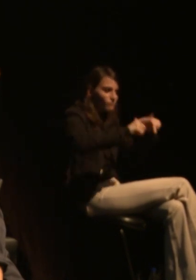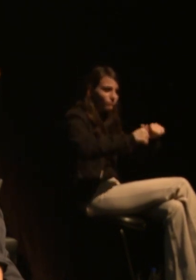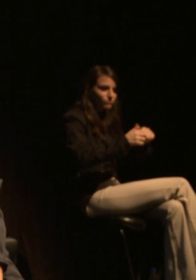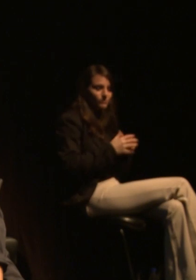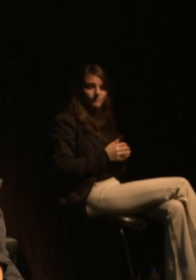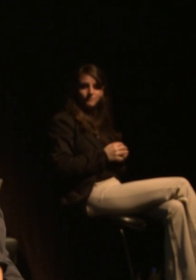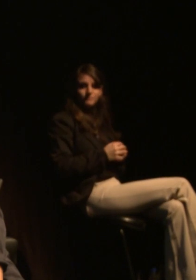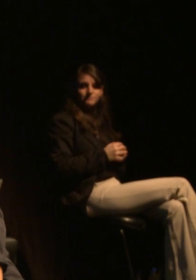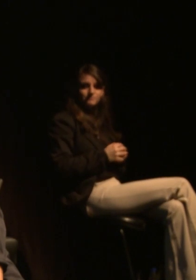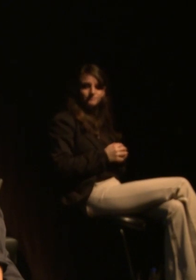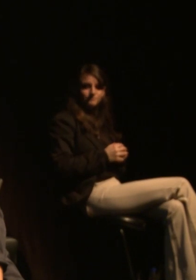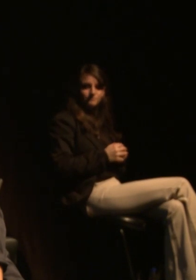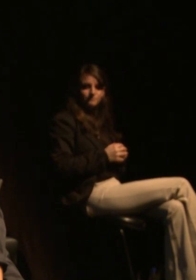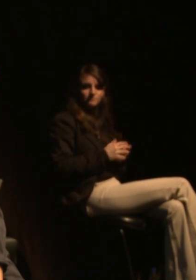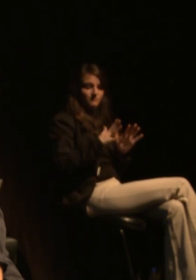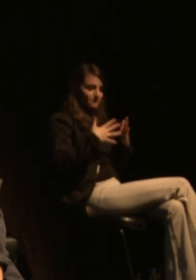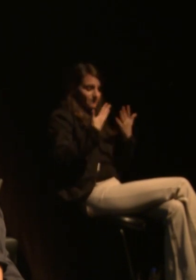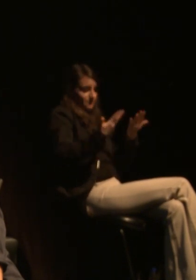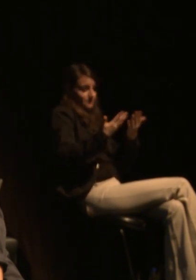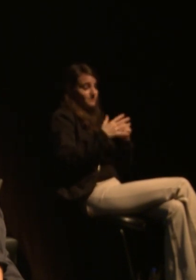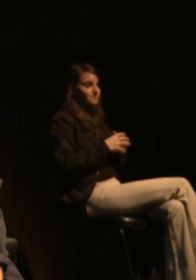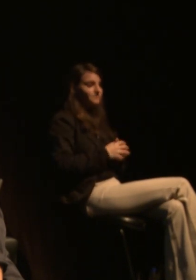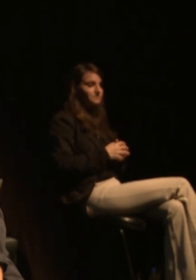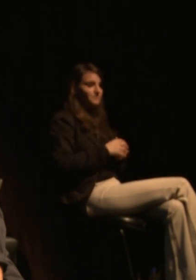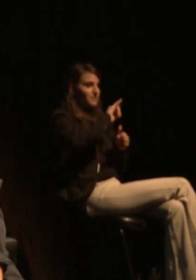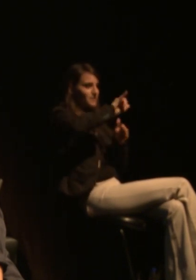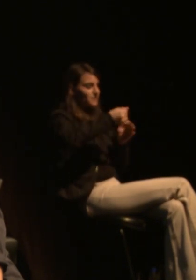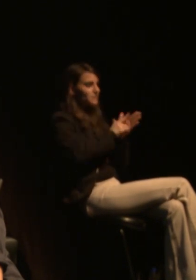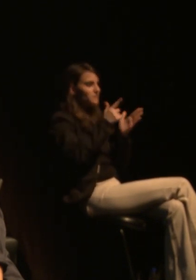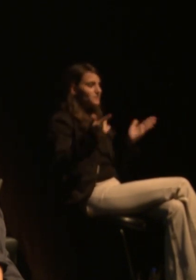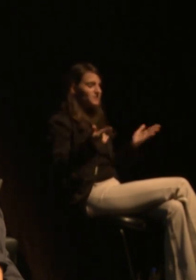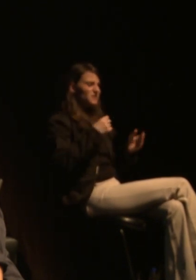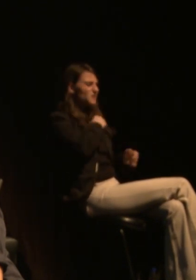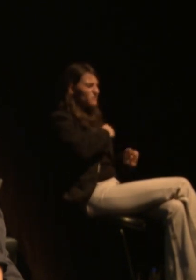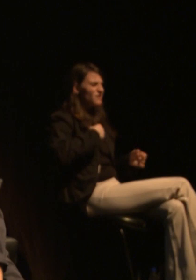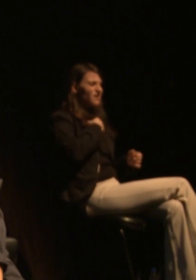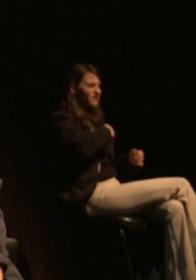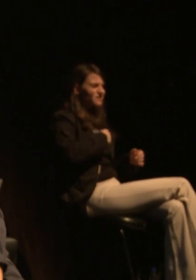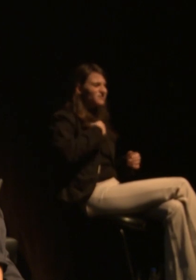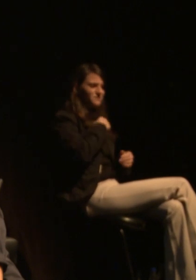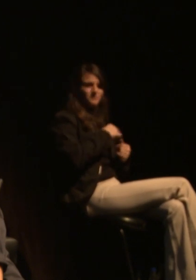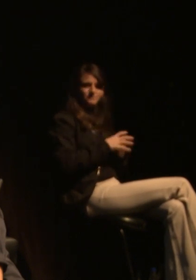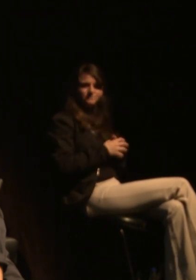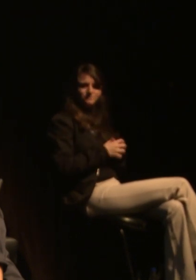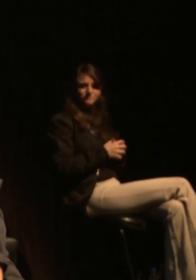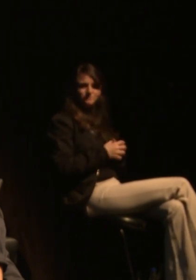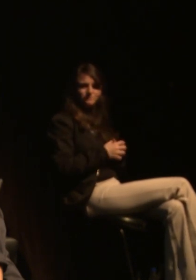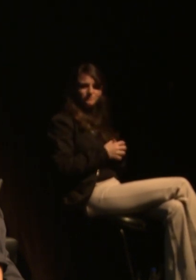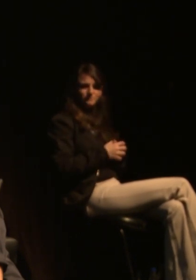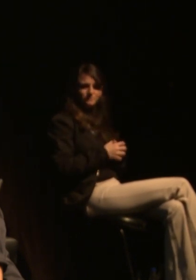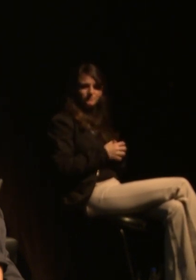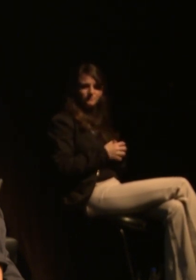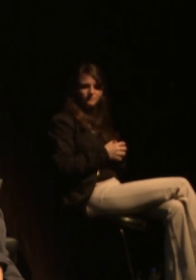Entende? E aí, esse jornalismo eu tenho muitas saudades. E nem saudades, porque não adianta